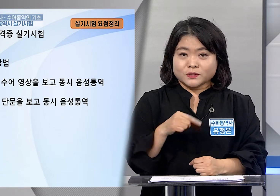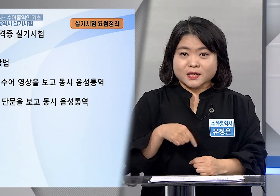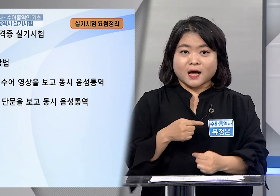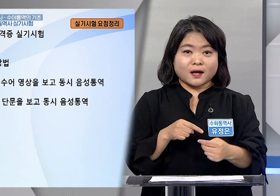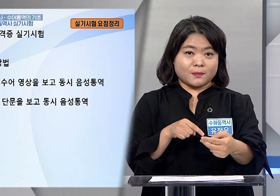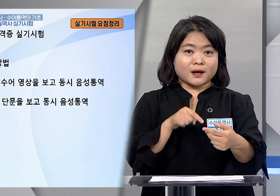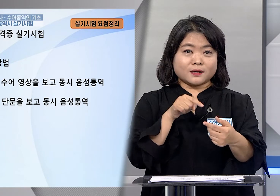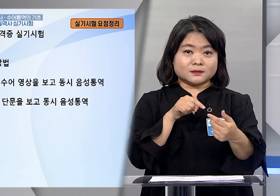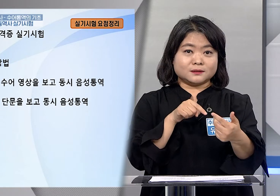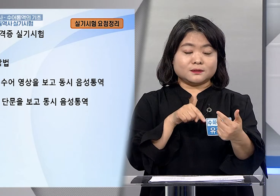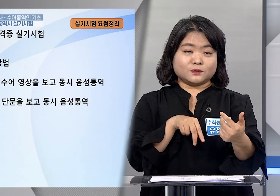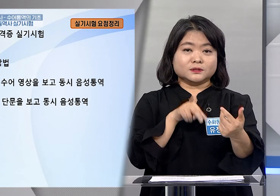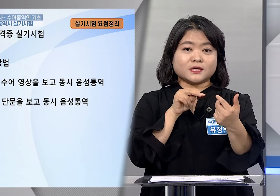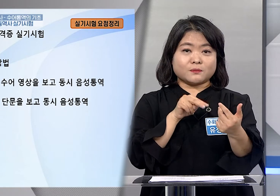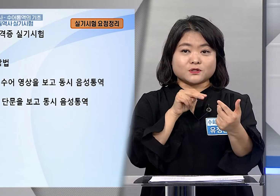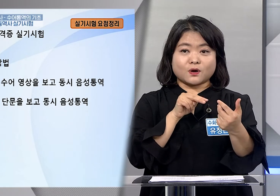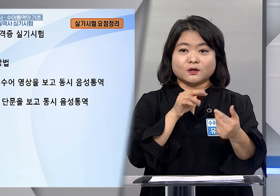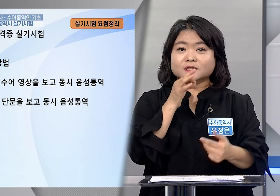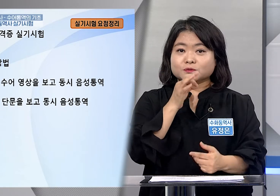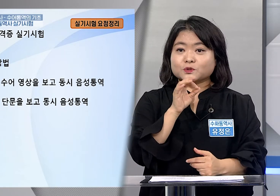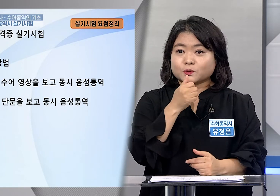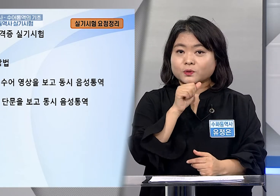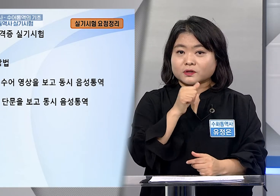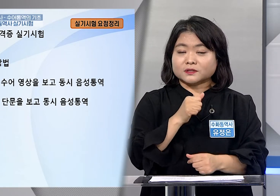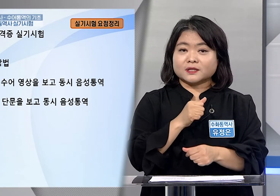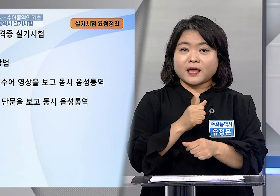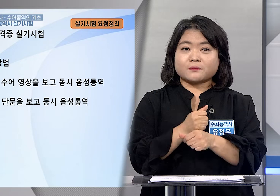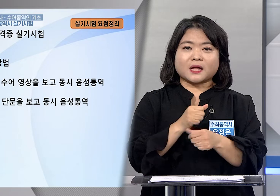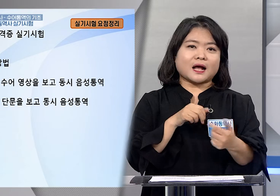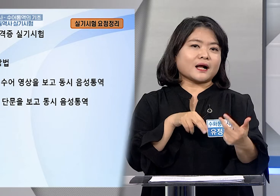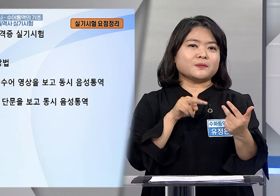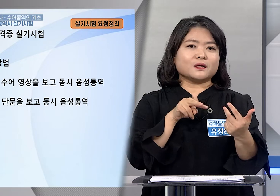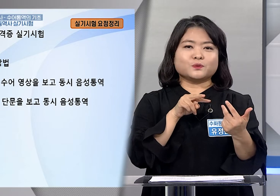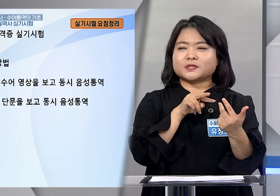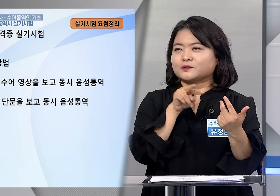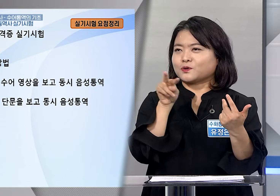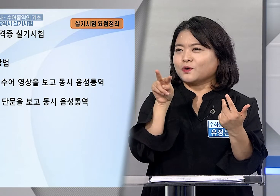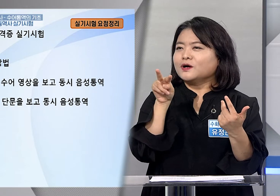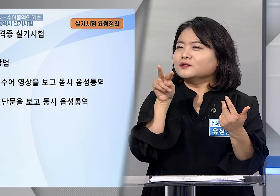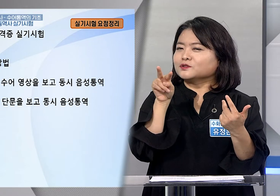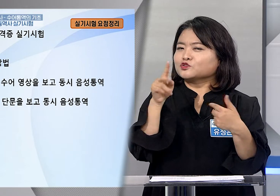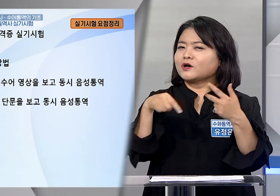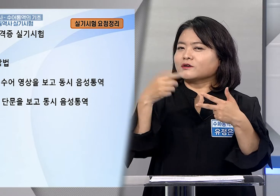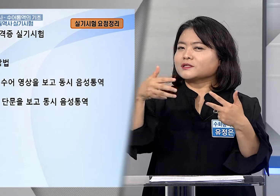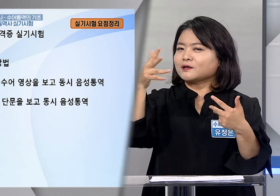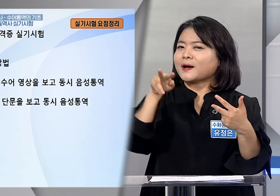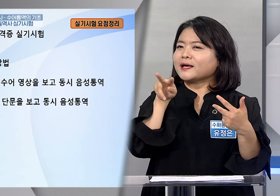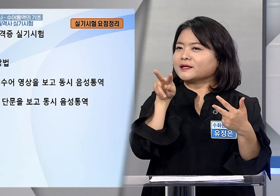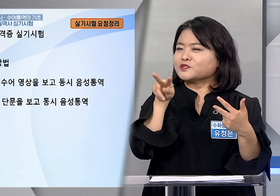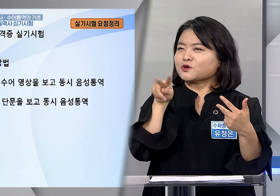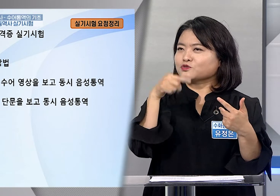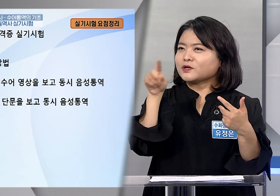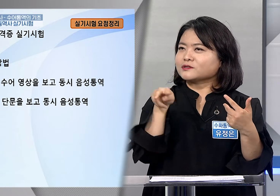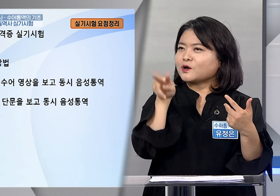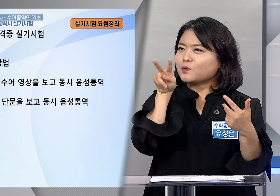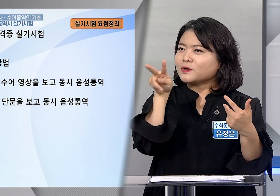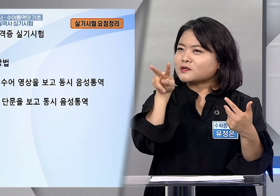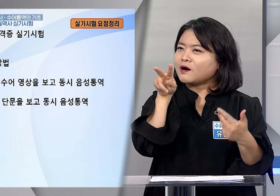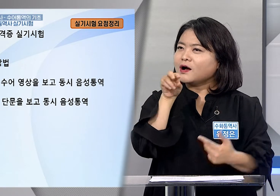혼자 카메라를 응시하면서 음성 통역을 해야 합니다. 아, 카메라를 보지 않죠. 수화 영상을 봐야 되겠죠. 수화 영상을 보면서